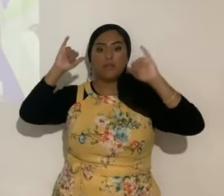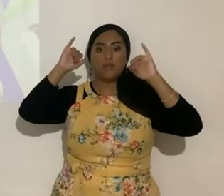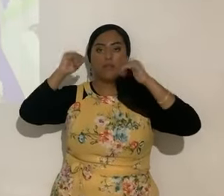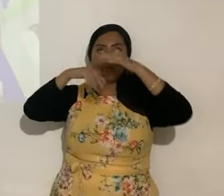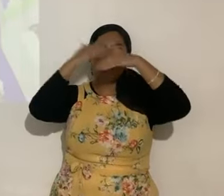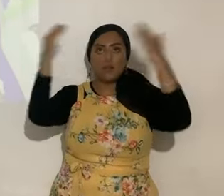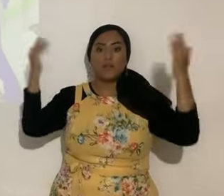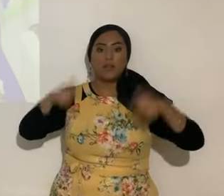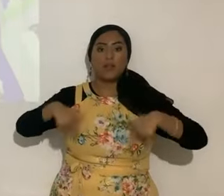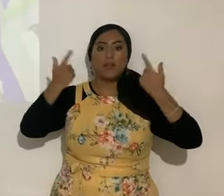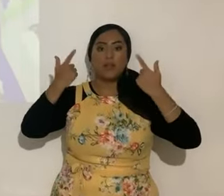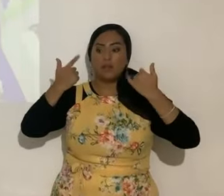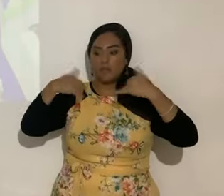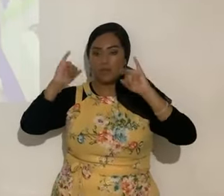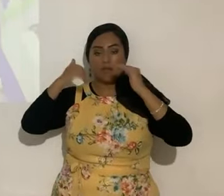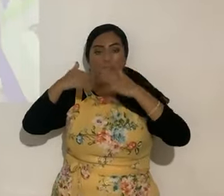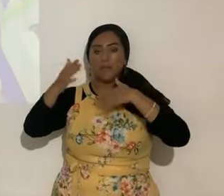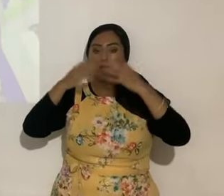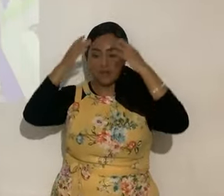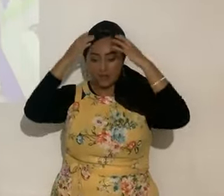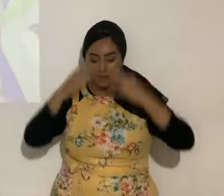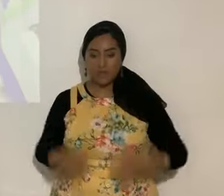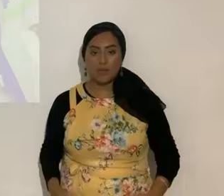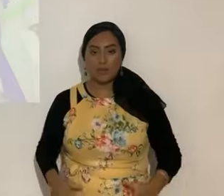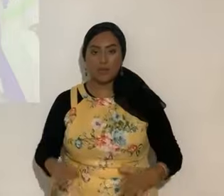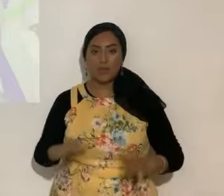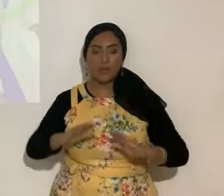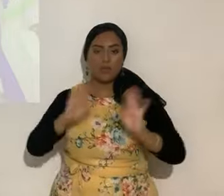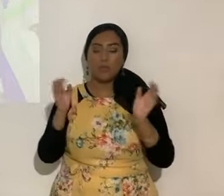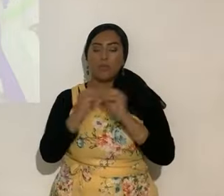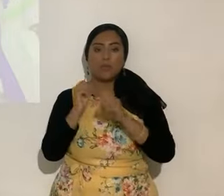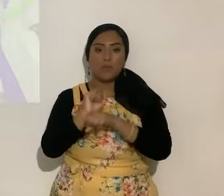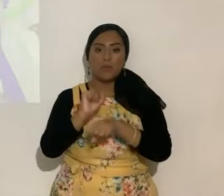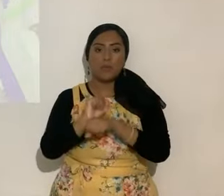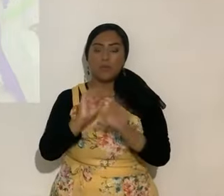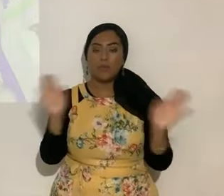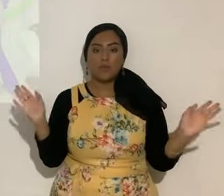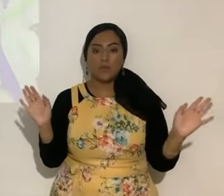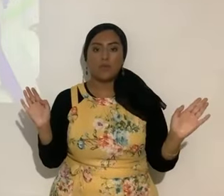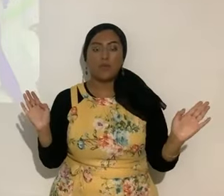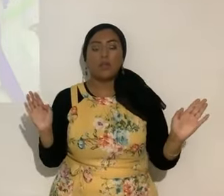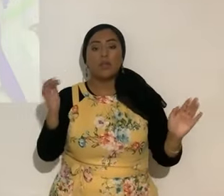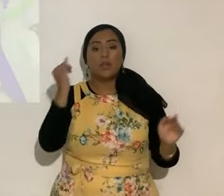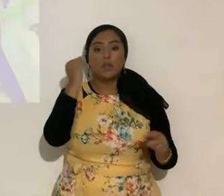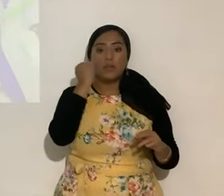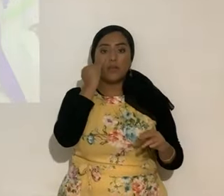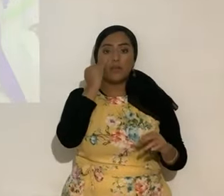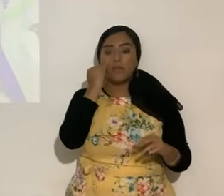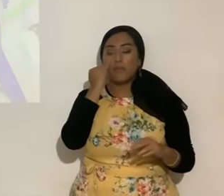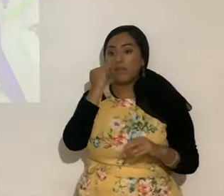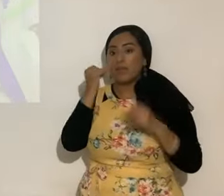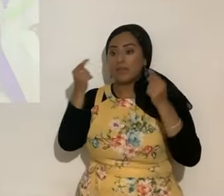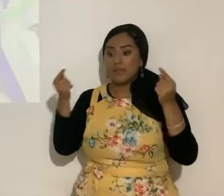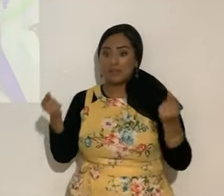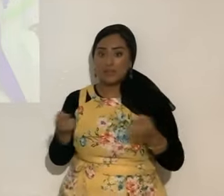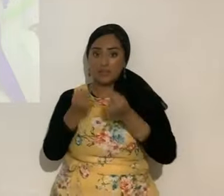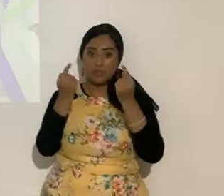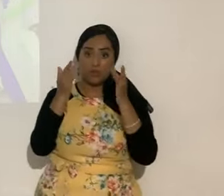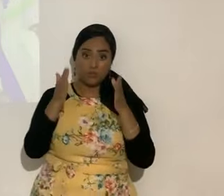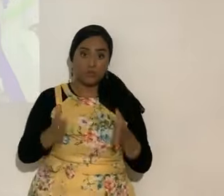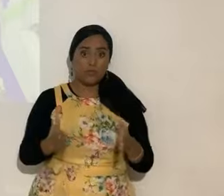vive, aunque su cuerpo, ya no esté funcionando, y si es, un pecador,